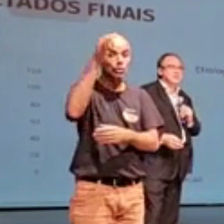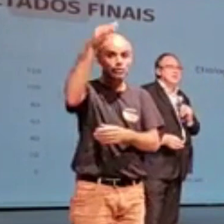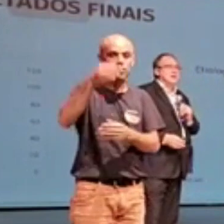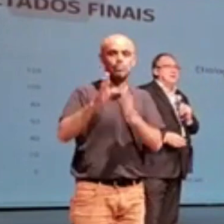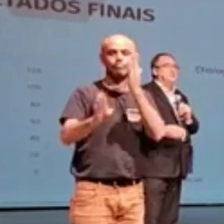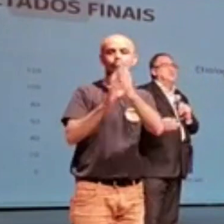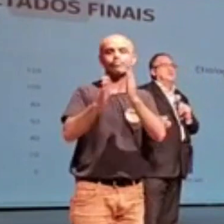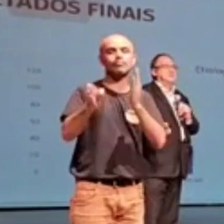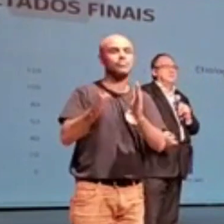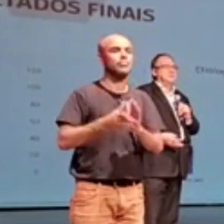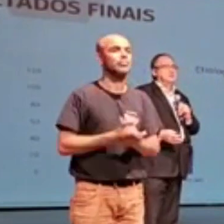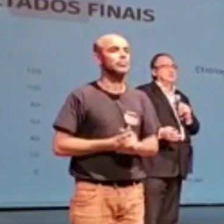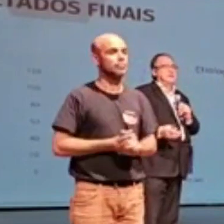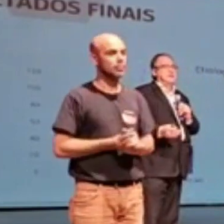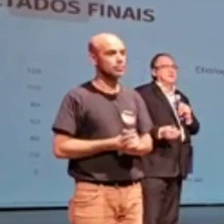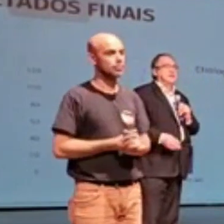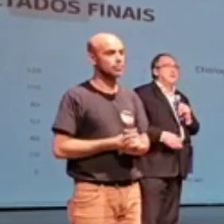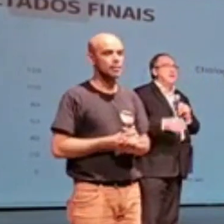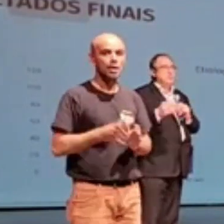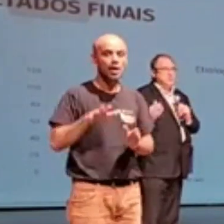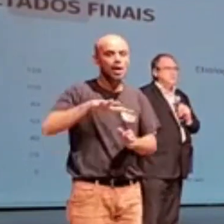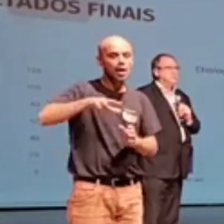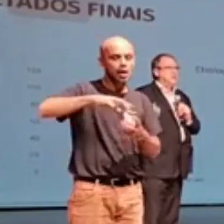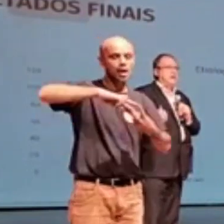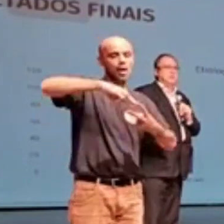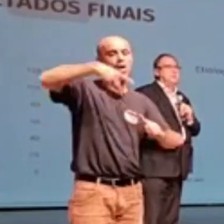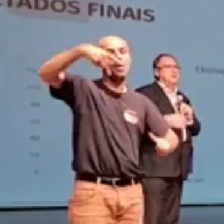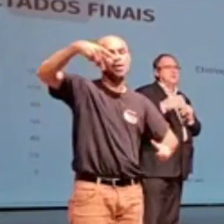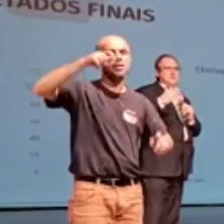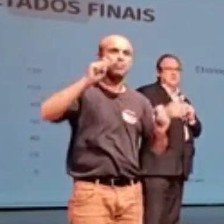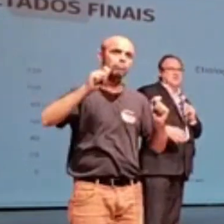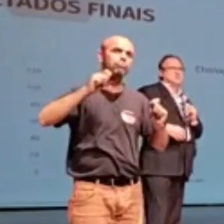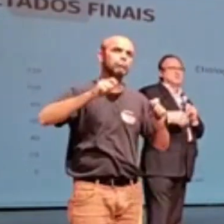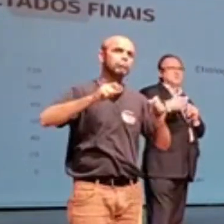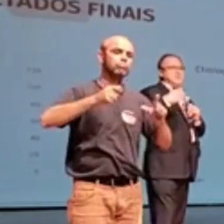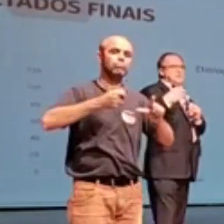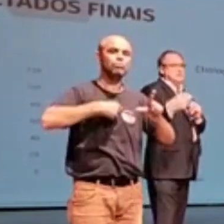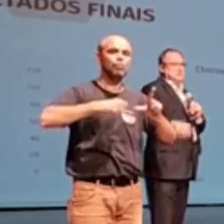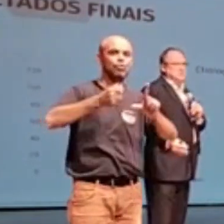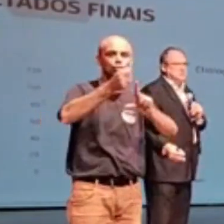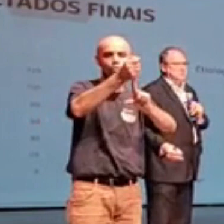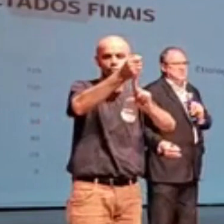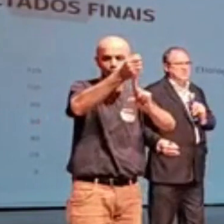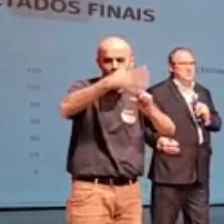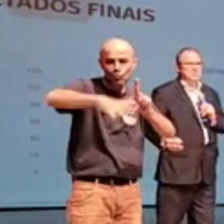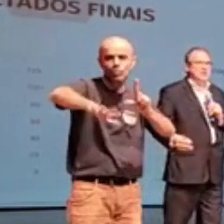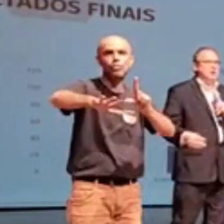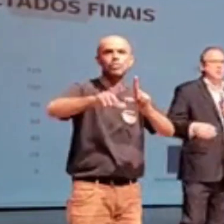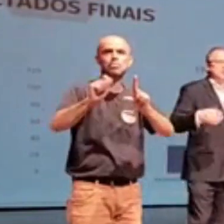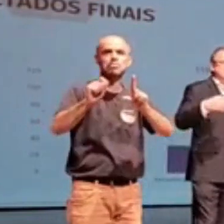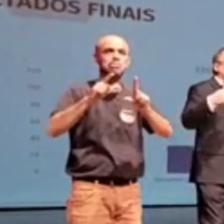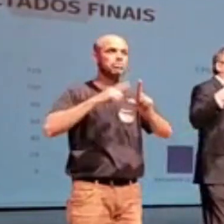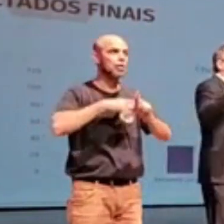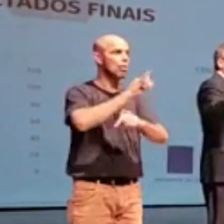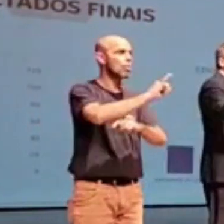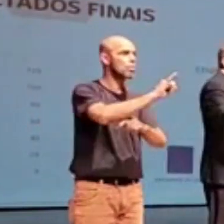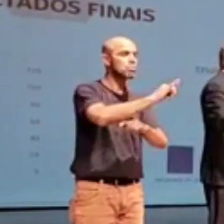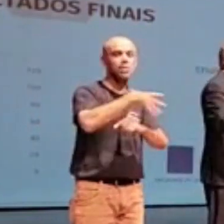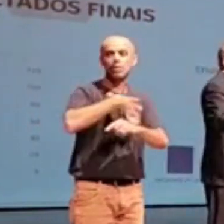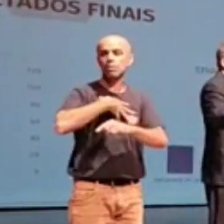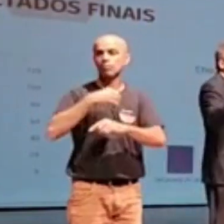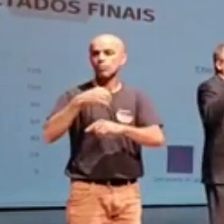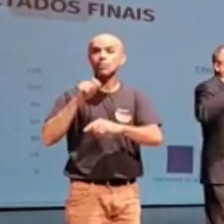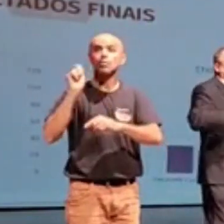determinante, né? A parte genética é multifatorial, não obrigatoriamente se você tem um irmão ou se você tem um